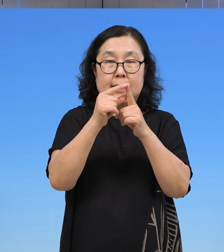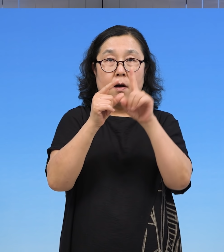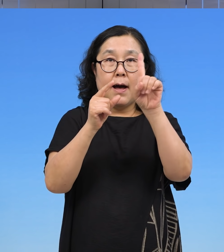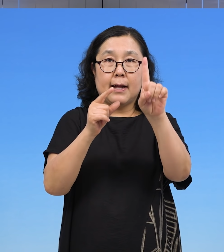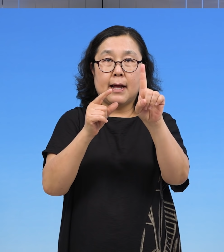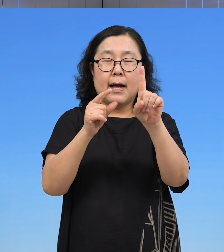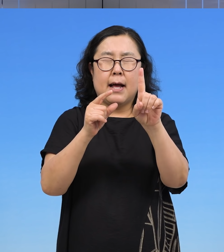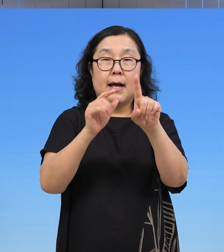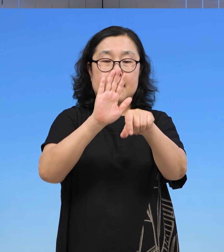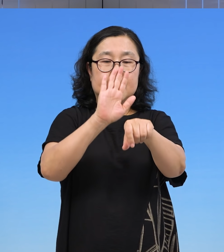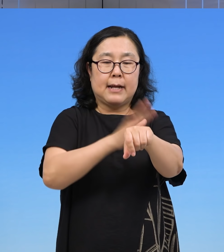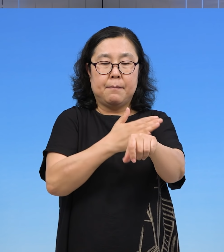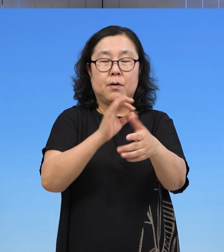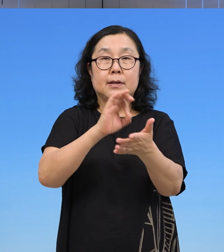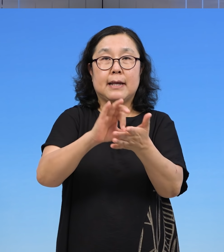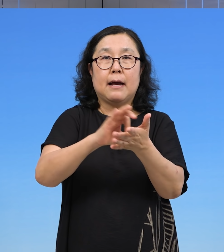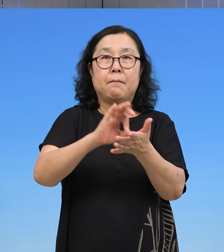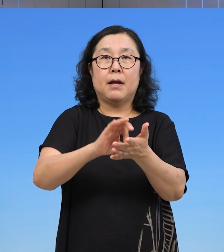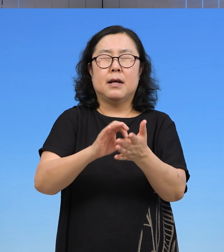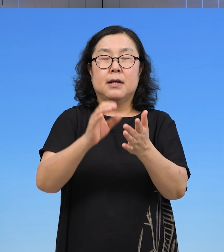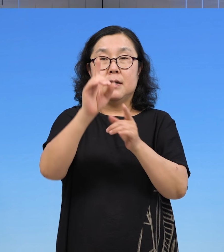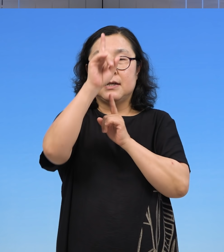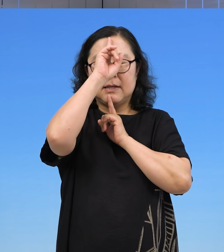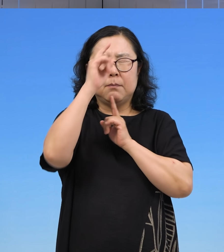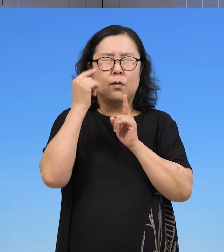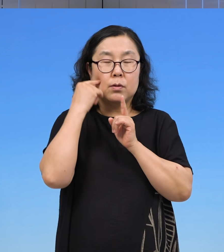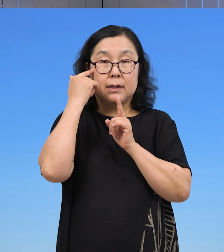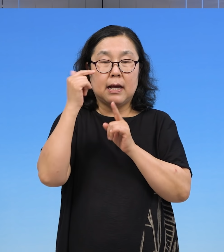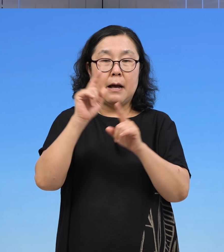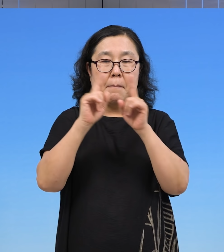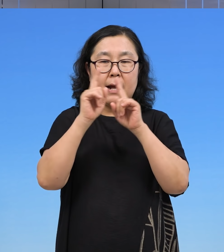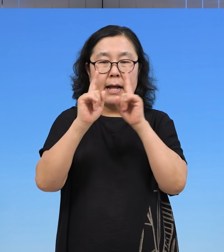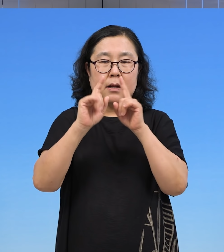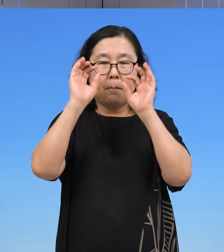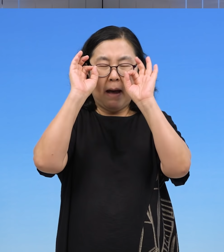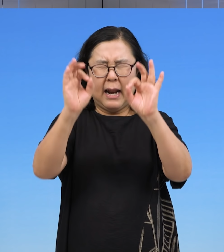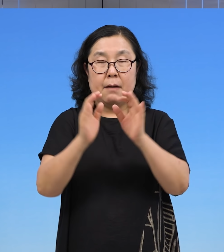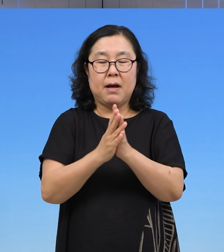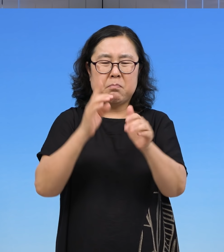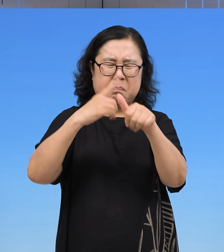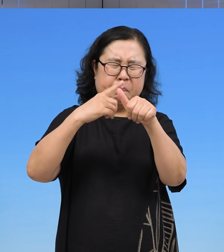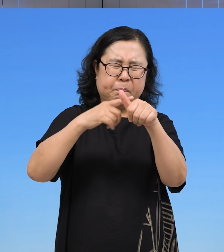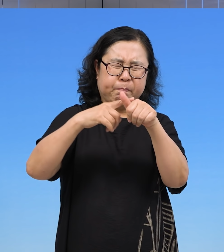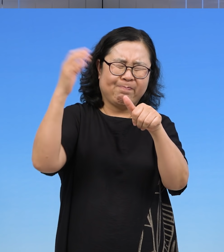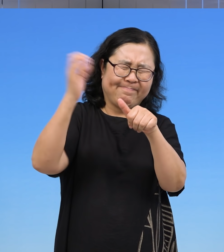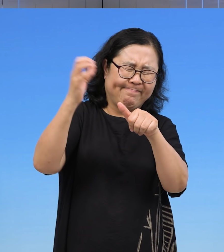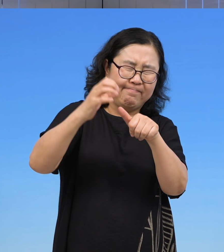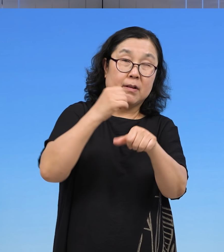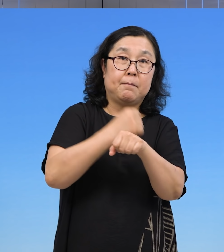바로 날라와요 봐라 이찬수 목사 말하는 꼴을 좀 봐라 글 바로 날라옵니다